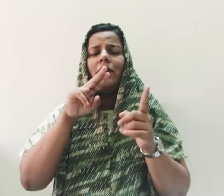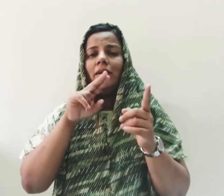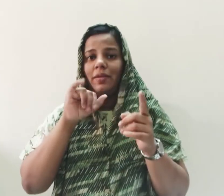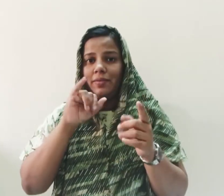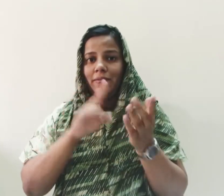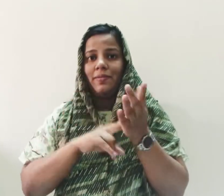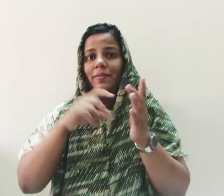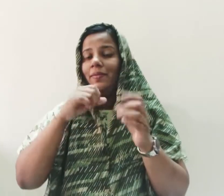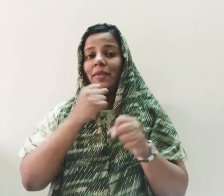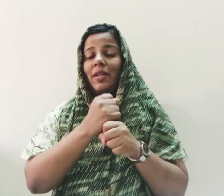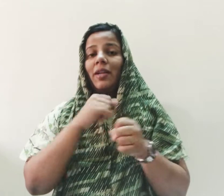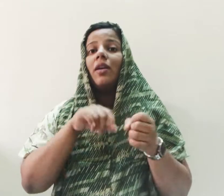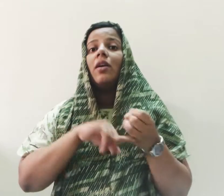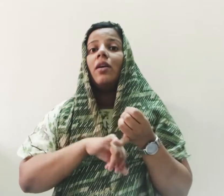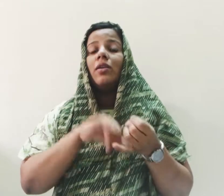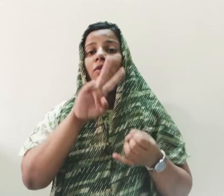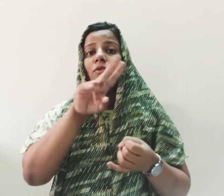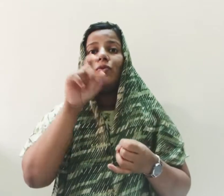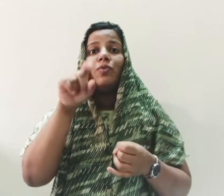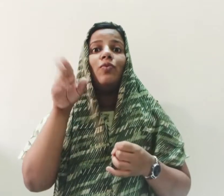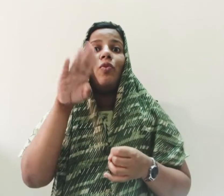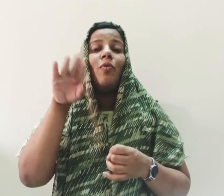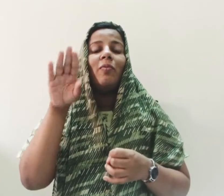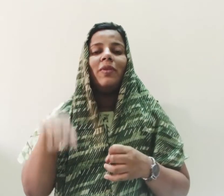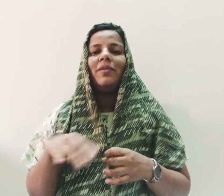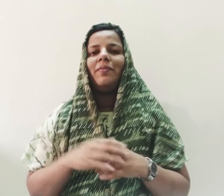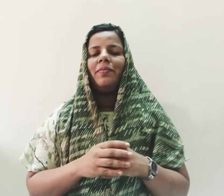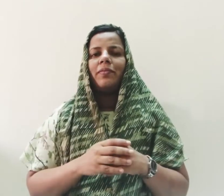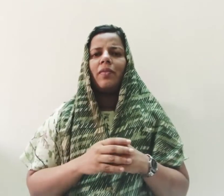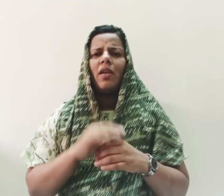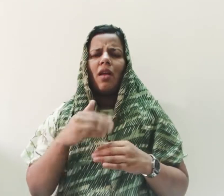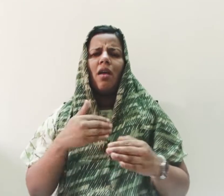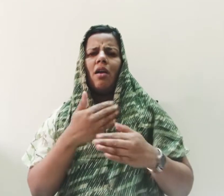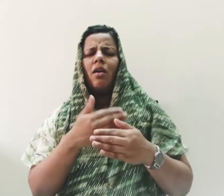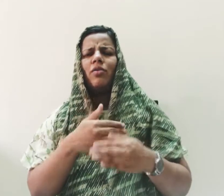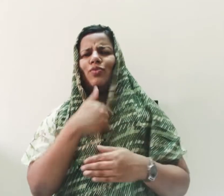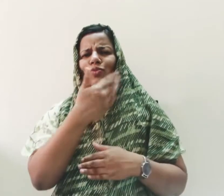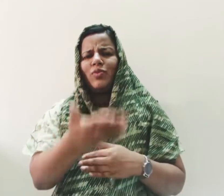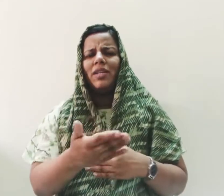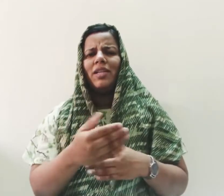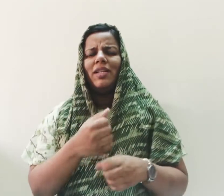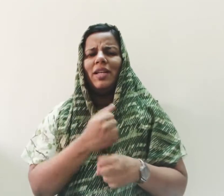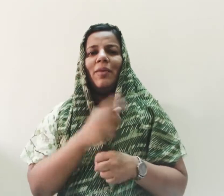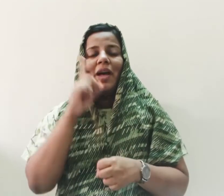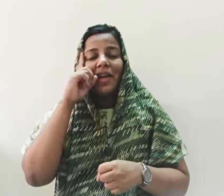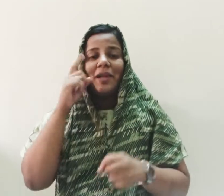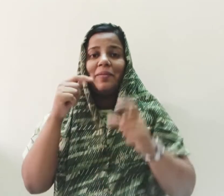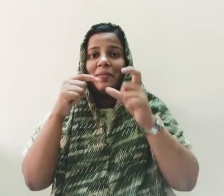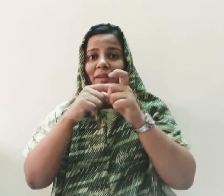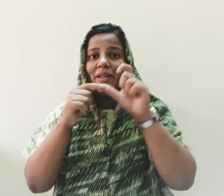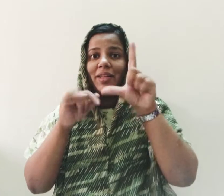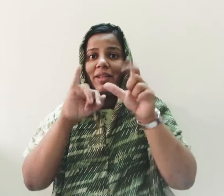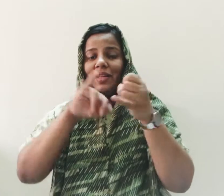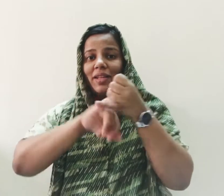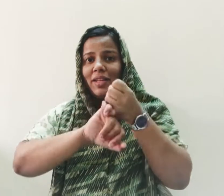2:9 2:9 അവിടെ പറയുന്നു, അവർ അക്കരെ കടന്ന ശേഷം ഏലിയാവ് ഏലീഷയോട്, ഞാൻ നിങ്ങൾ